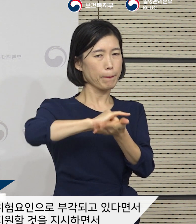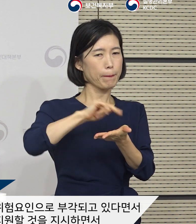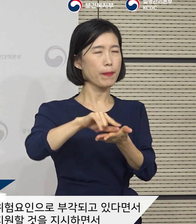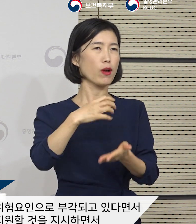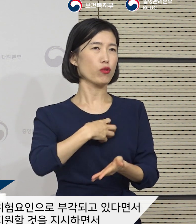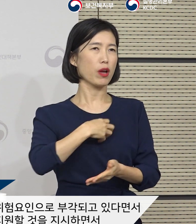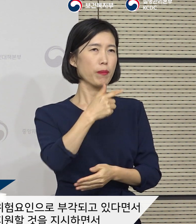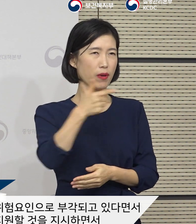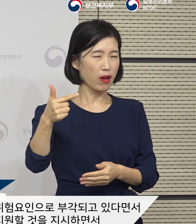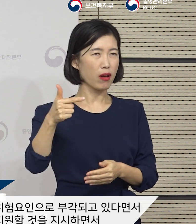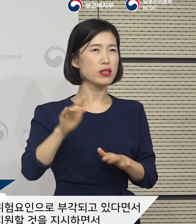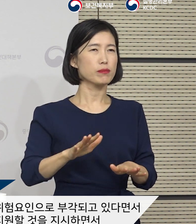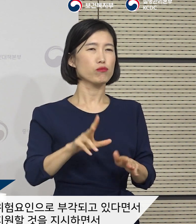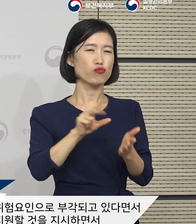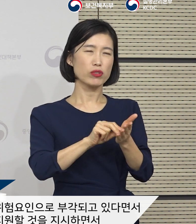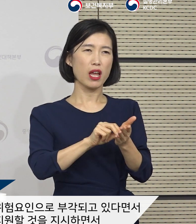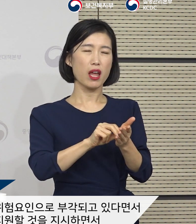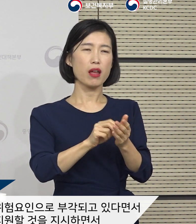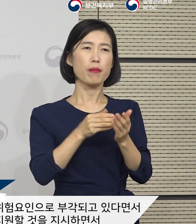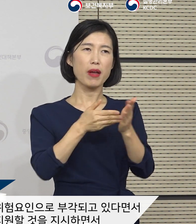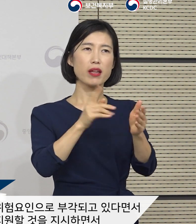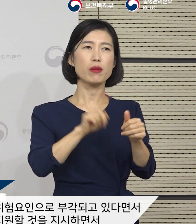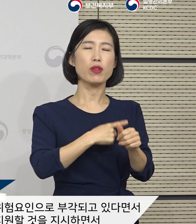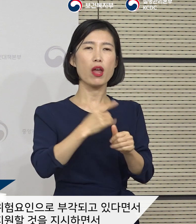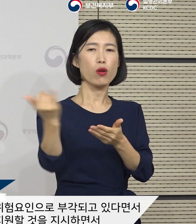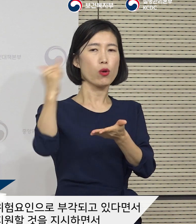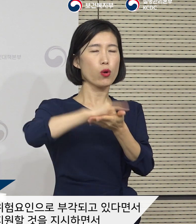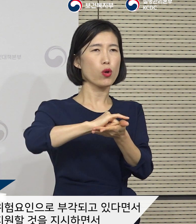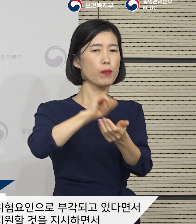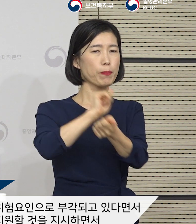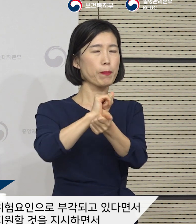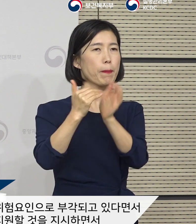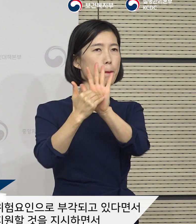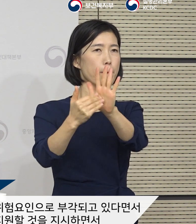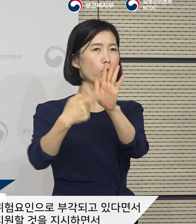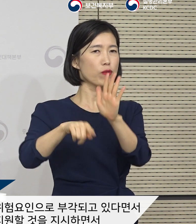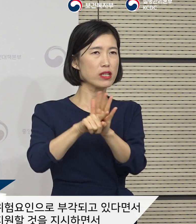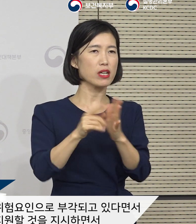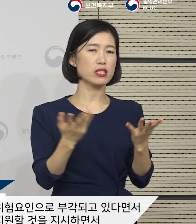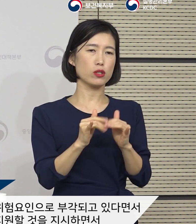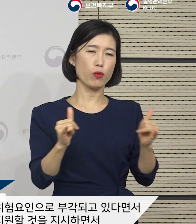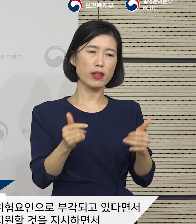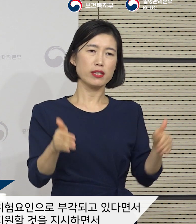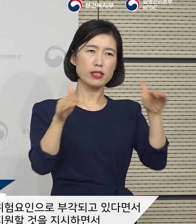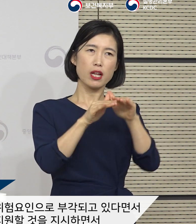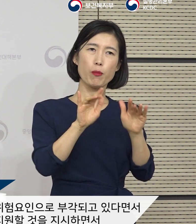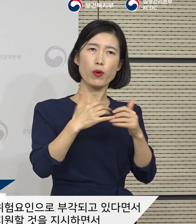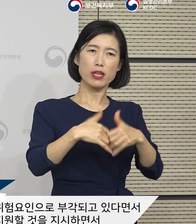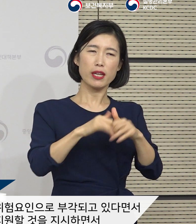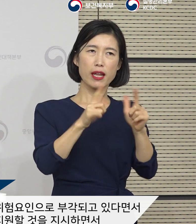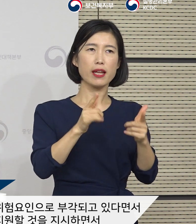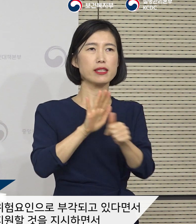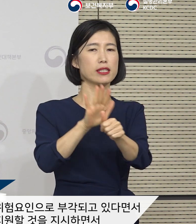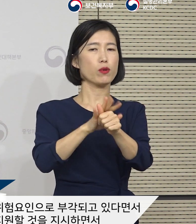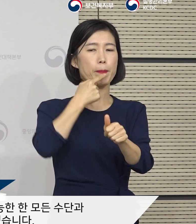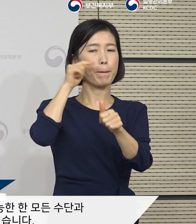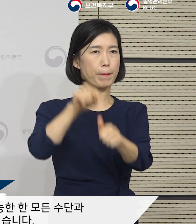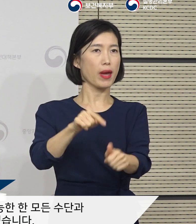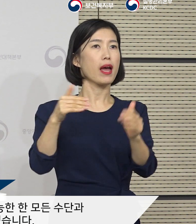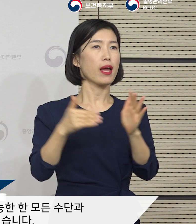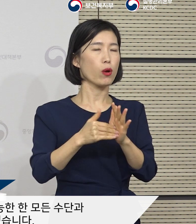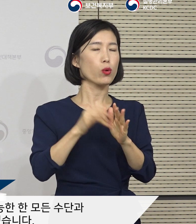위험 요인으로 부각되고 있다면서 해외 유입 차단을 위해 필요한 인력과 시설을 즉각 지원할 것을